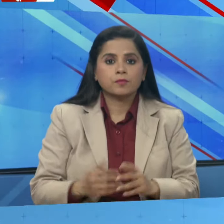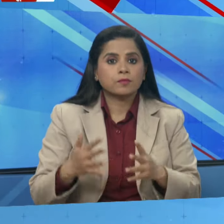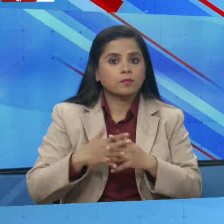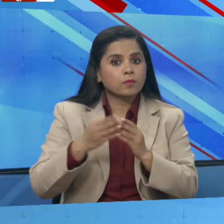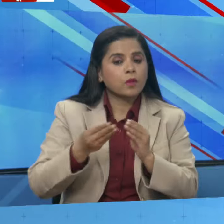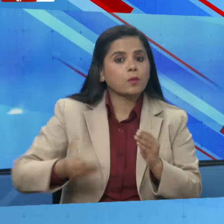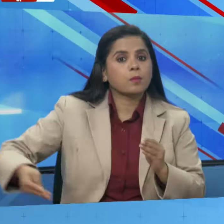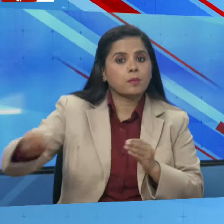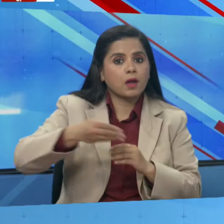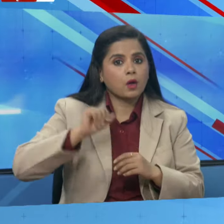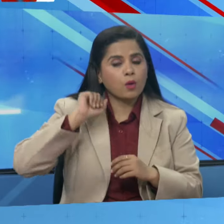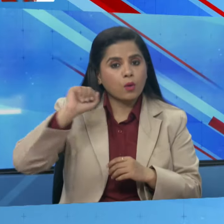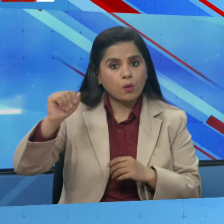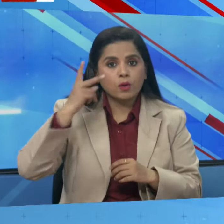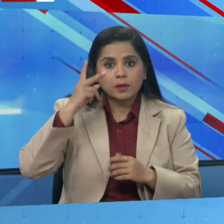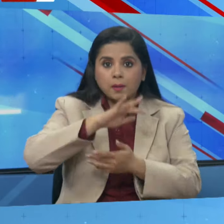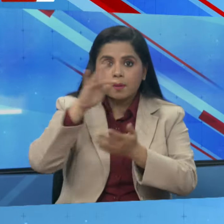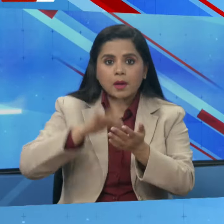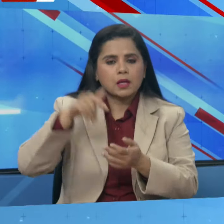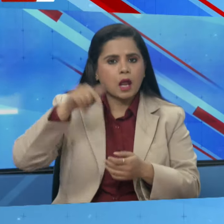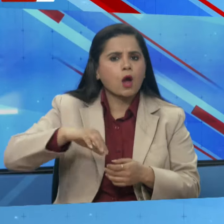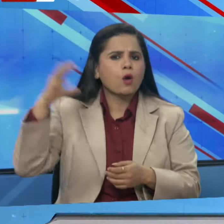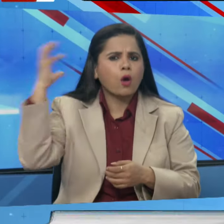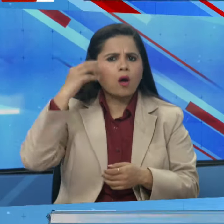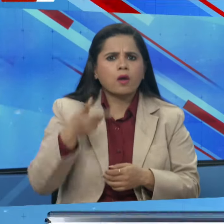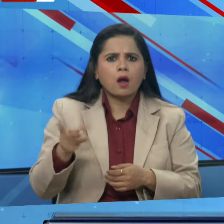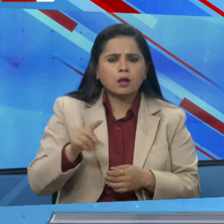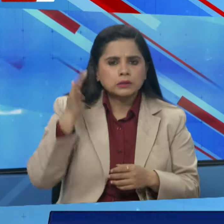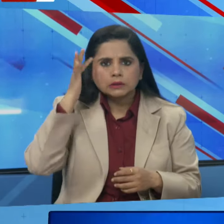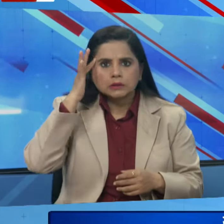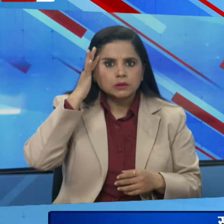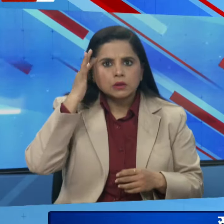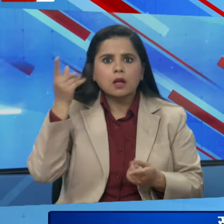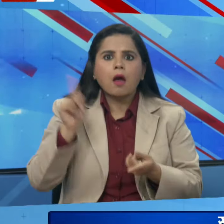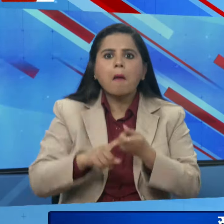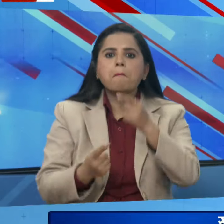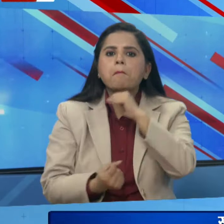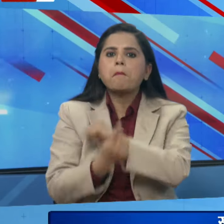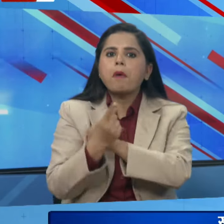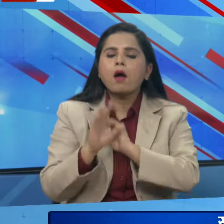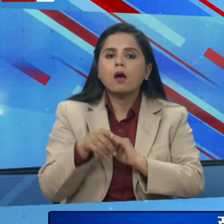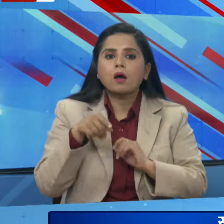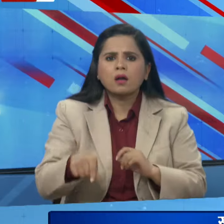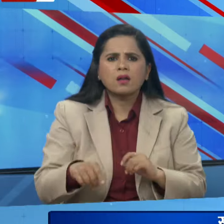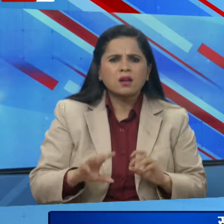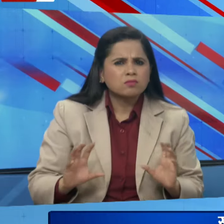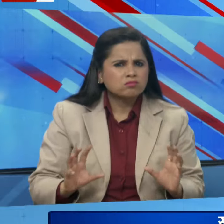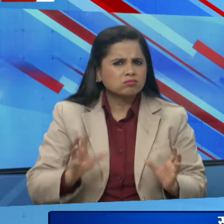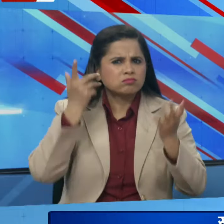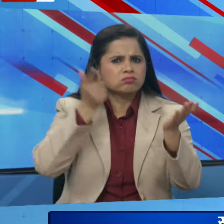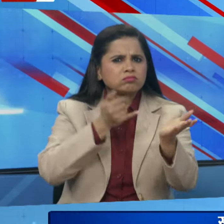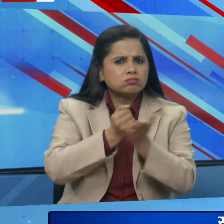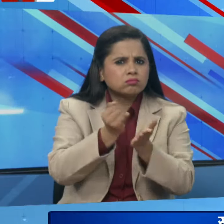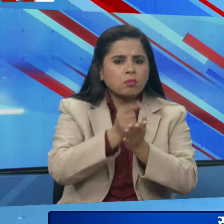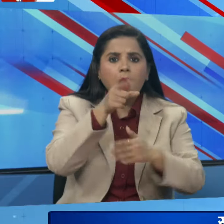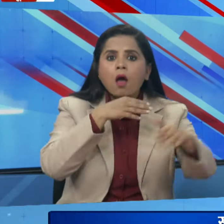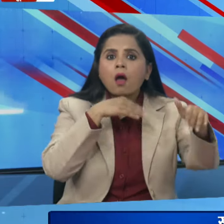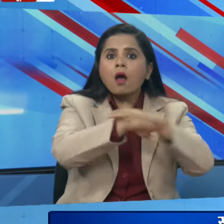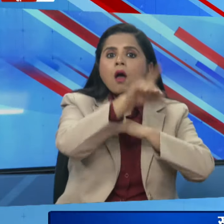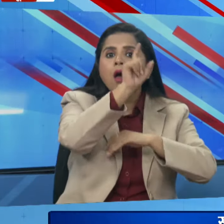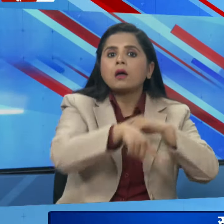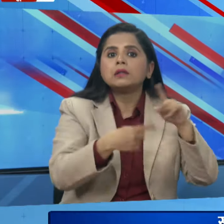पश्चिम बंगाल के संदेश खाली में आज दोपहर फिर से तनाव उत्पन्न हो गया जब गुस्साई ग्रामीणों ने फरार